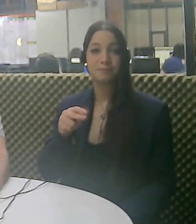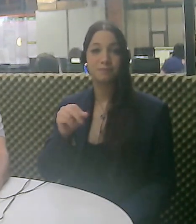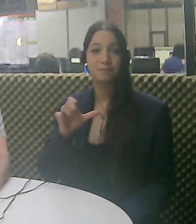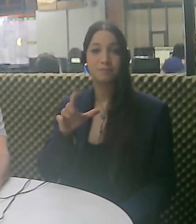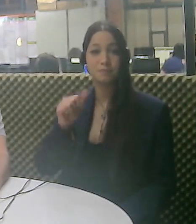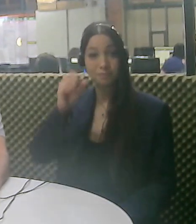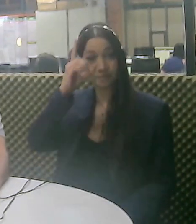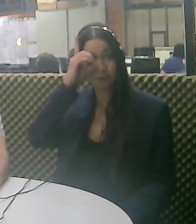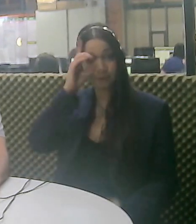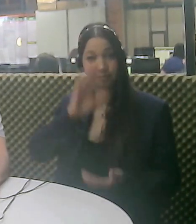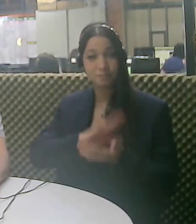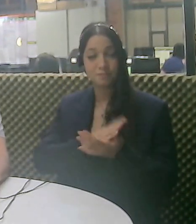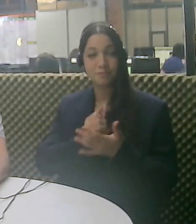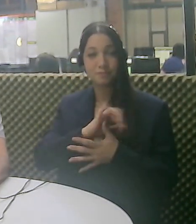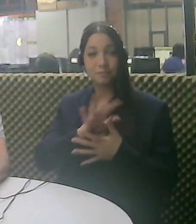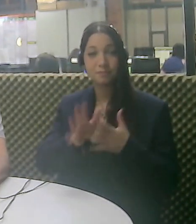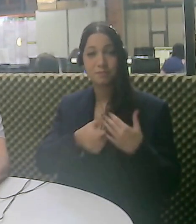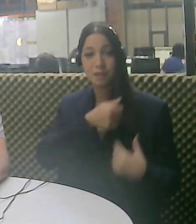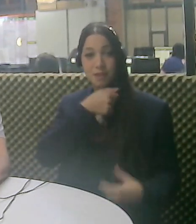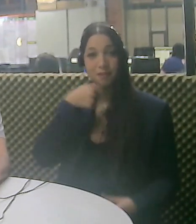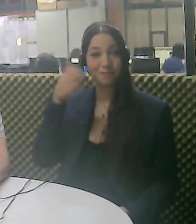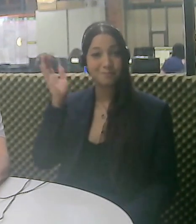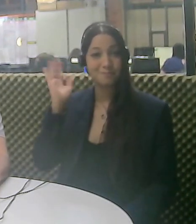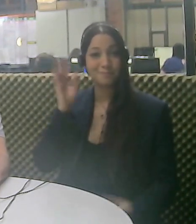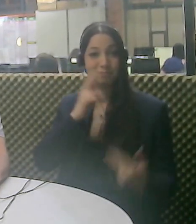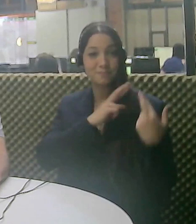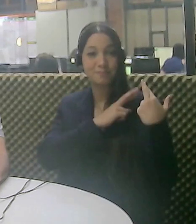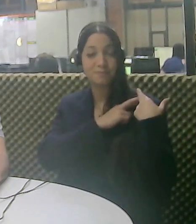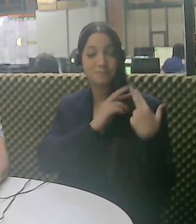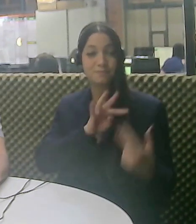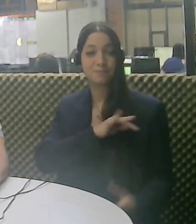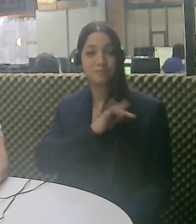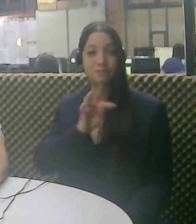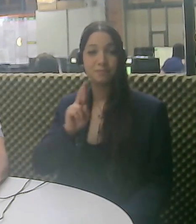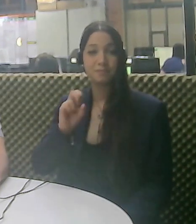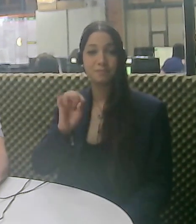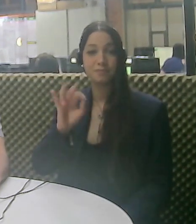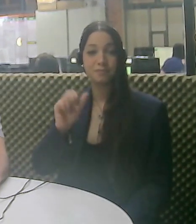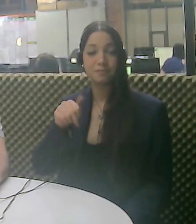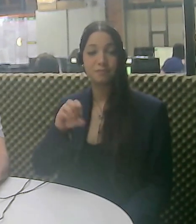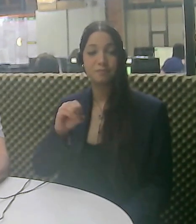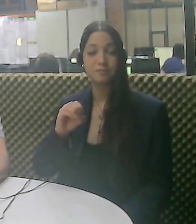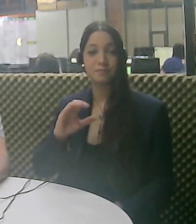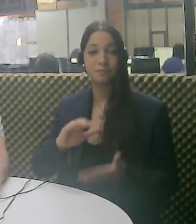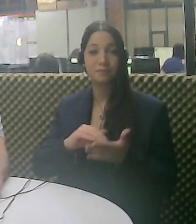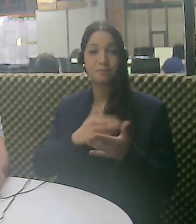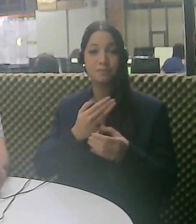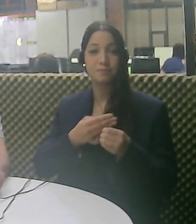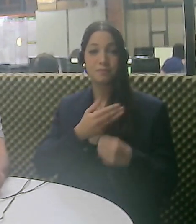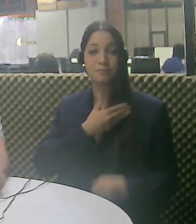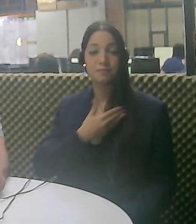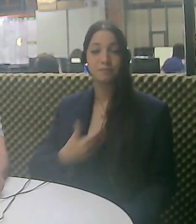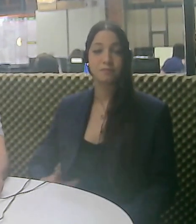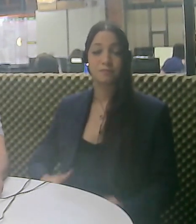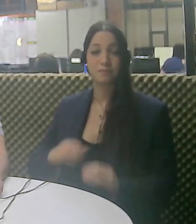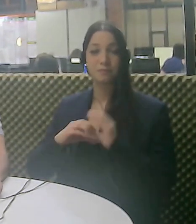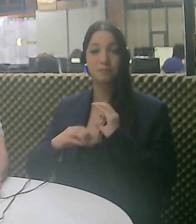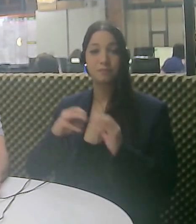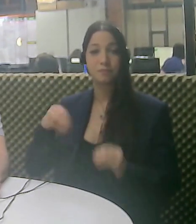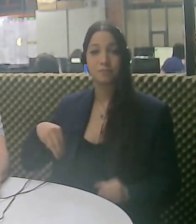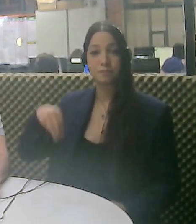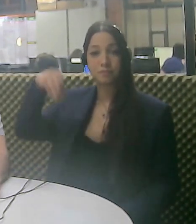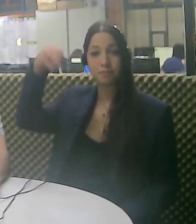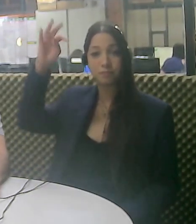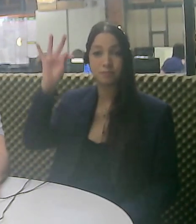Aires. Tradução em Libras, Amanda Valentim. Responsável técnico, Cristiano Silva. Secretário Municipal de Governo e